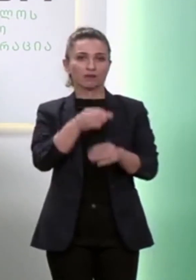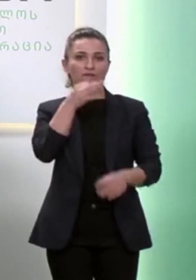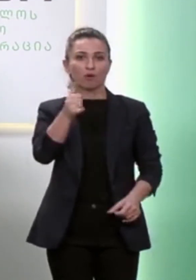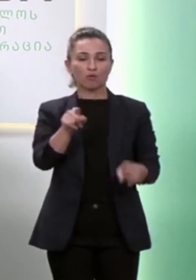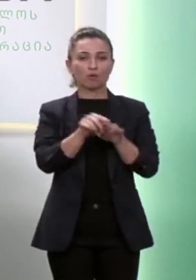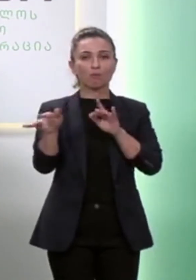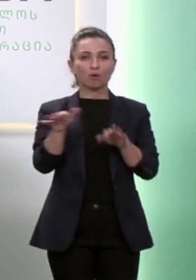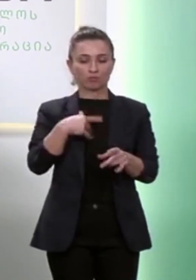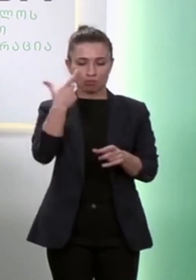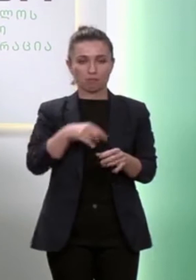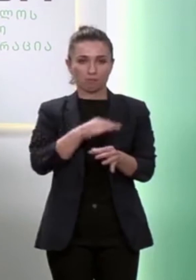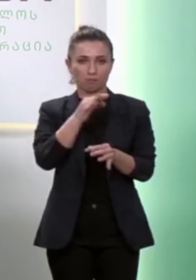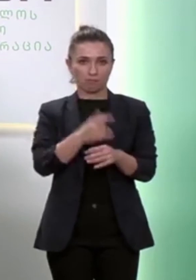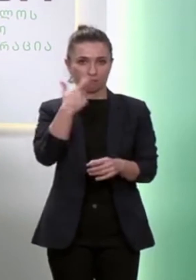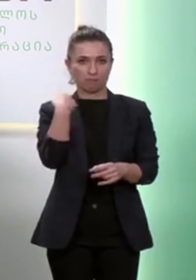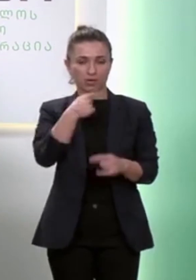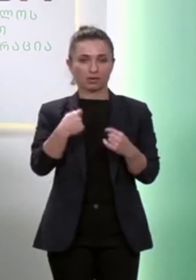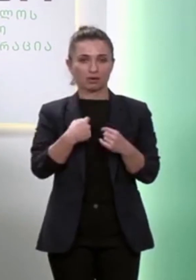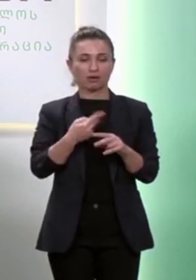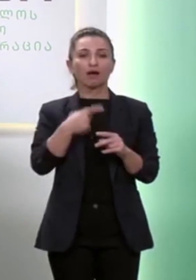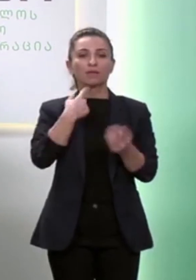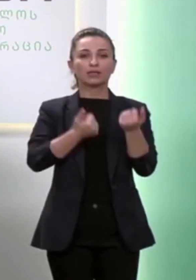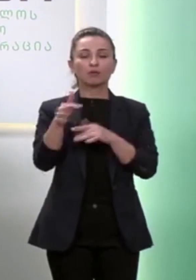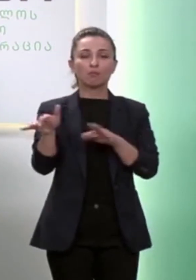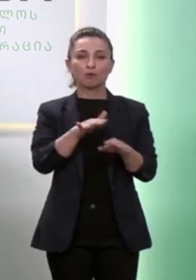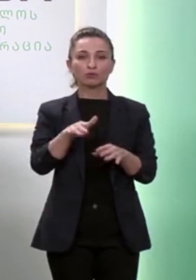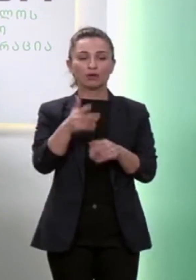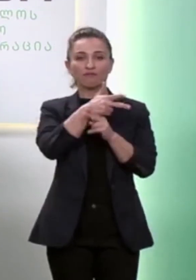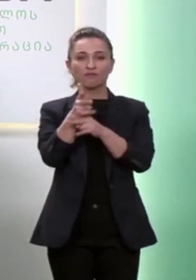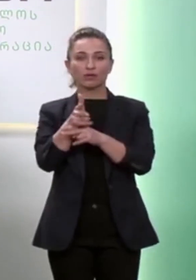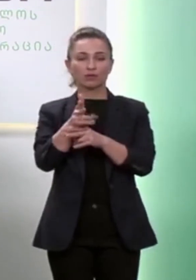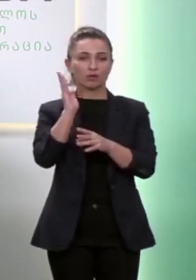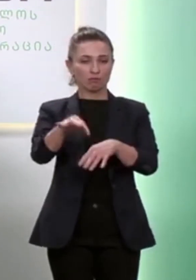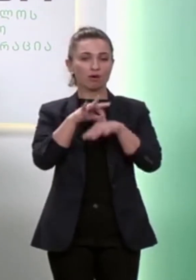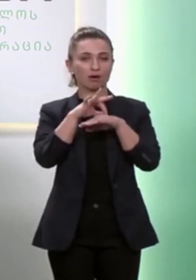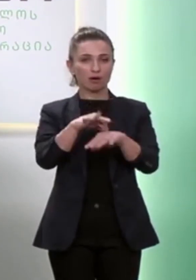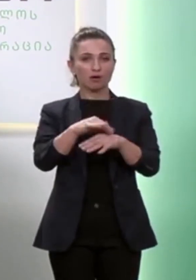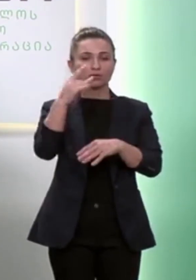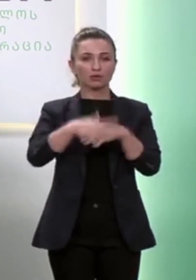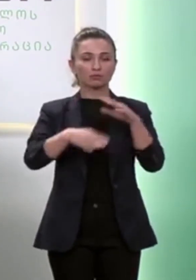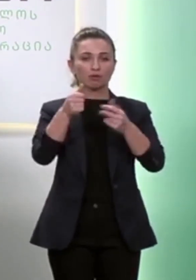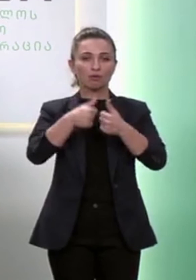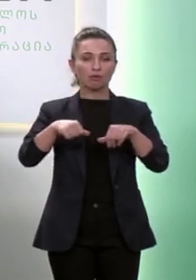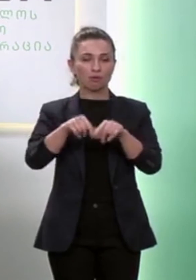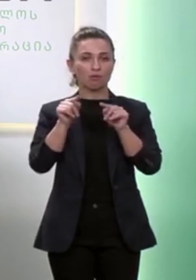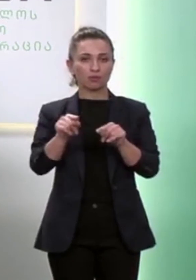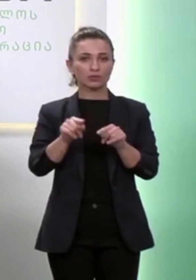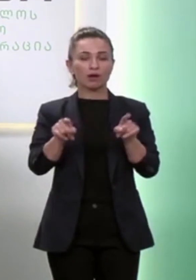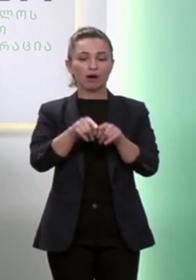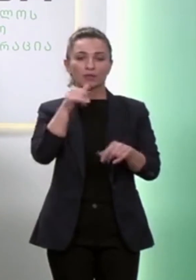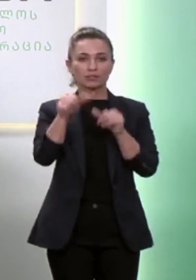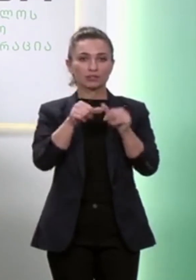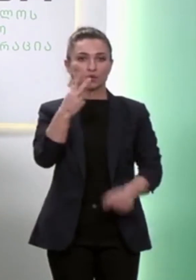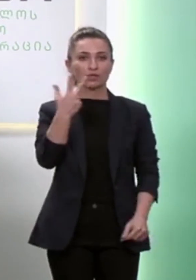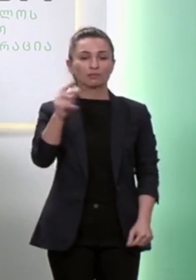ამ პროცესზე პასუხისგებელმა პირმა. ხმების დათვლის პროცესზე ვიდეო ფიქსაცია განხორციელდება ცენტრალურ საარჩევნო კომისიის ამ წლის